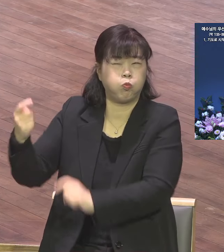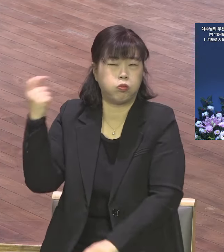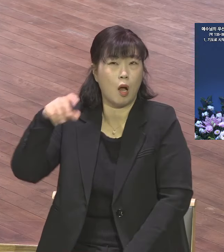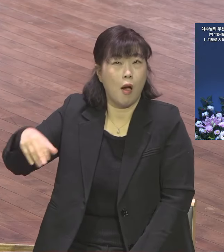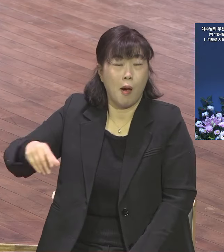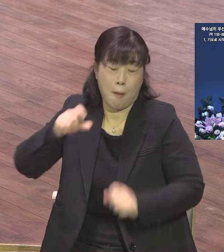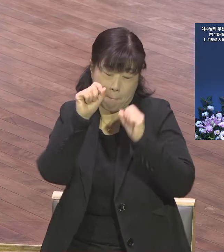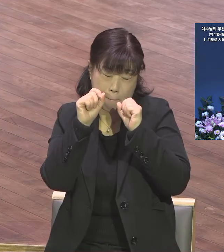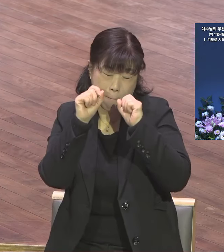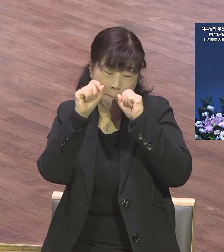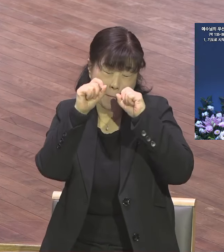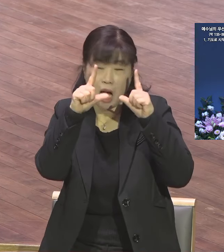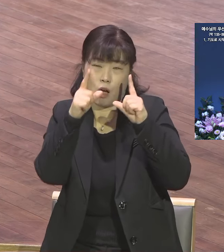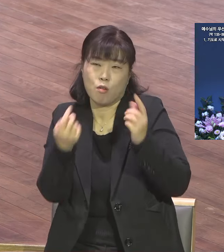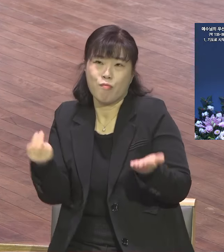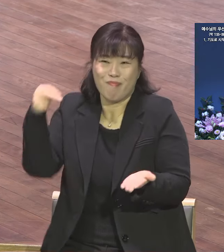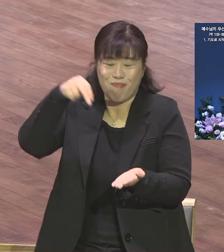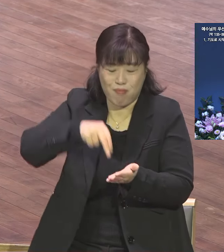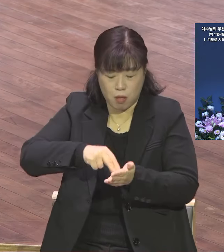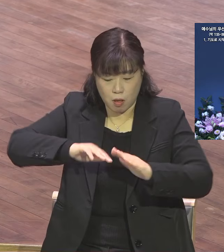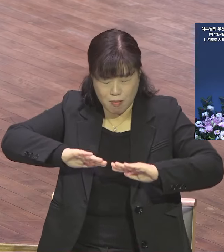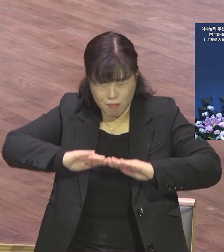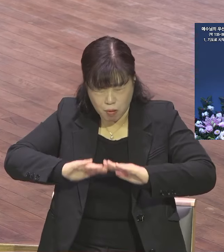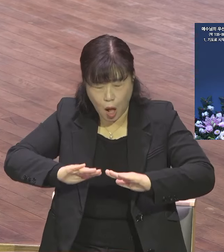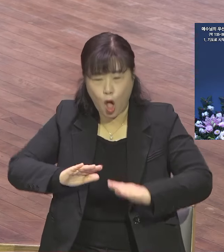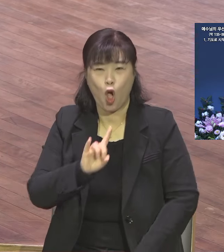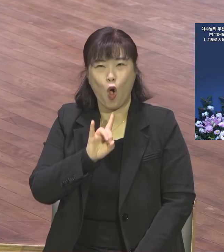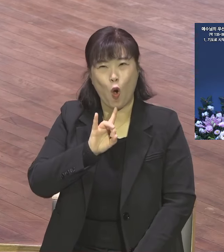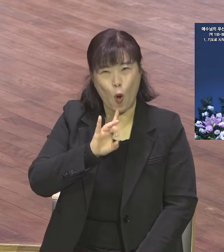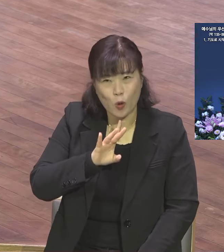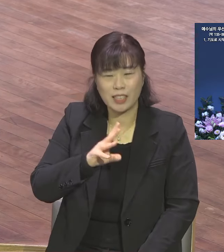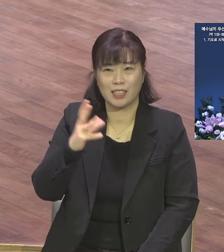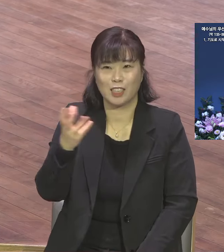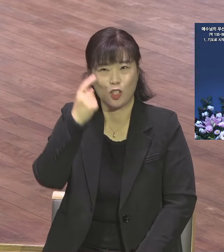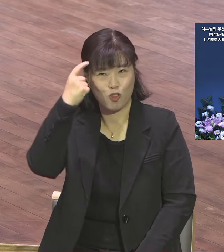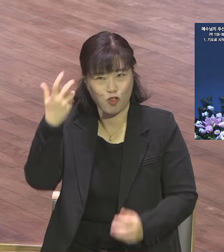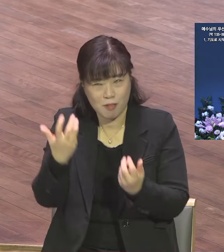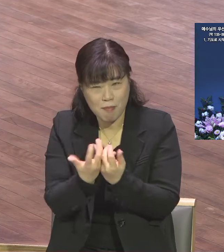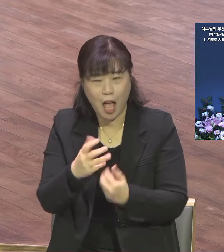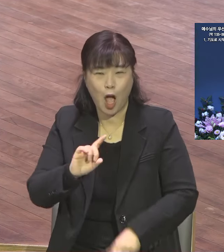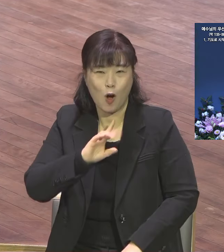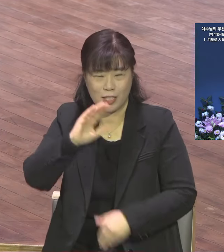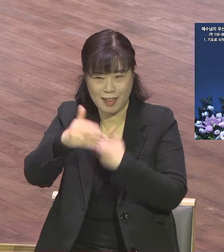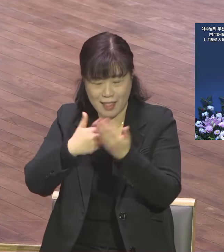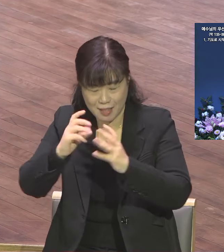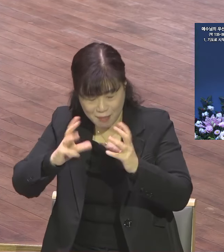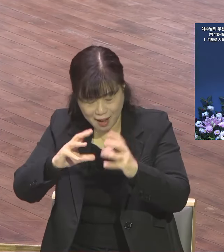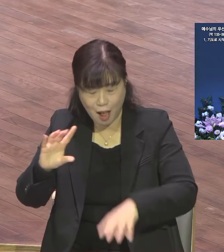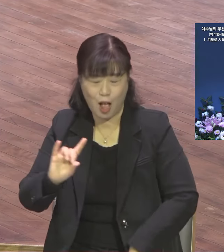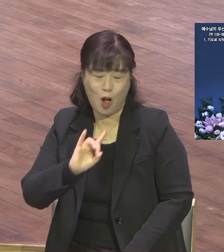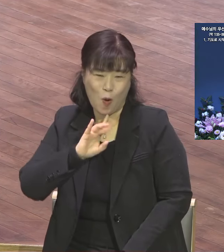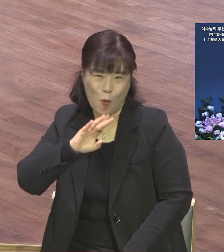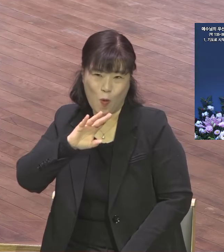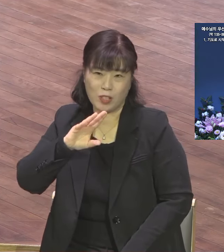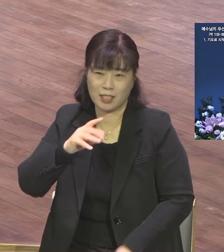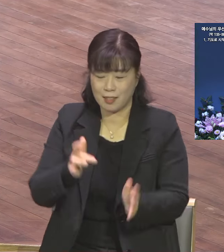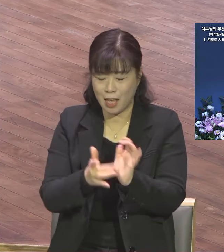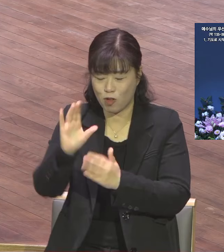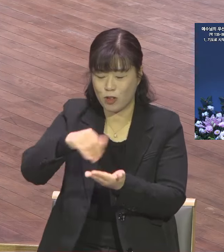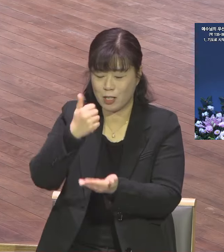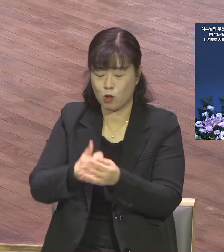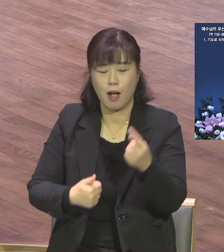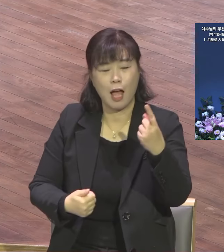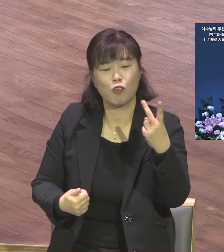날 오직 성령만을 다섯 번 합니다. 다섯 번 반복. 아시겠죠? 그러면서 또 그다음 또 이제 하는 이 체조하면서 하는